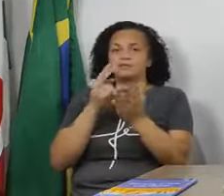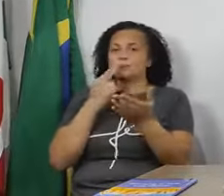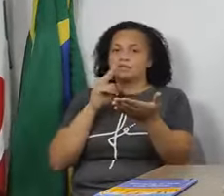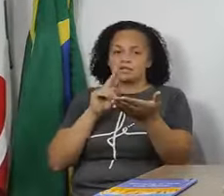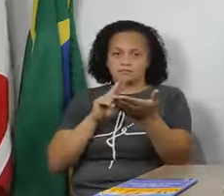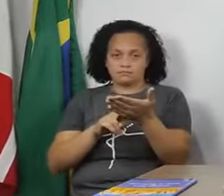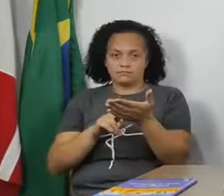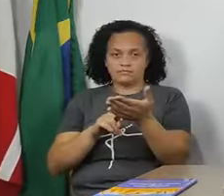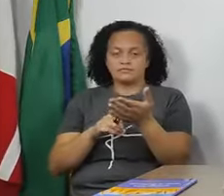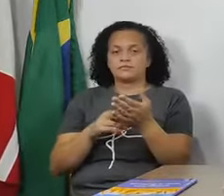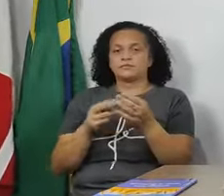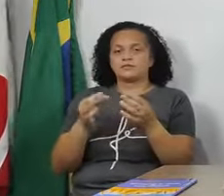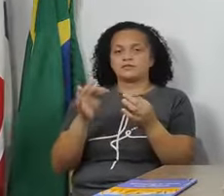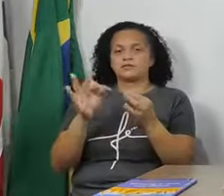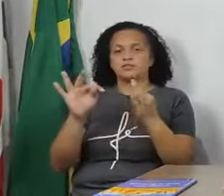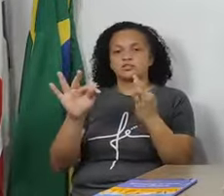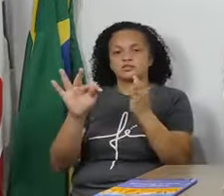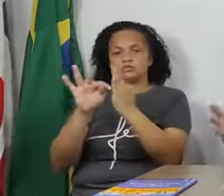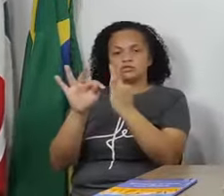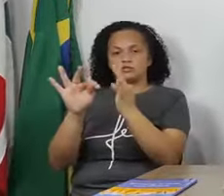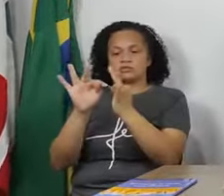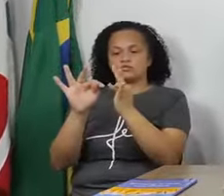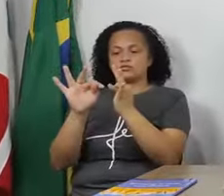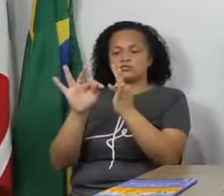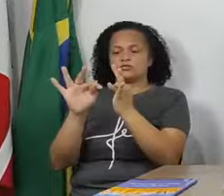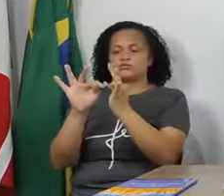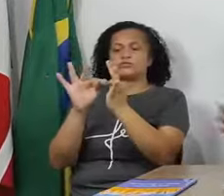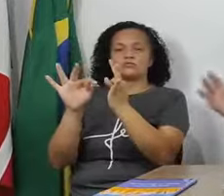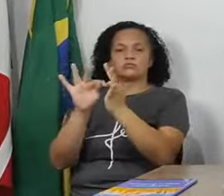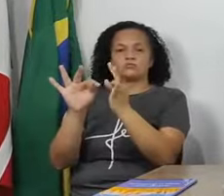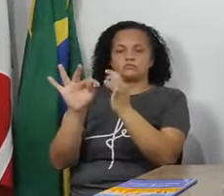11, fala que nos últimos dias